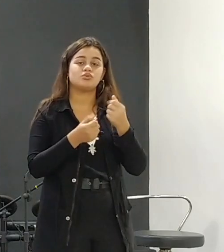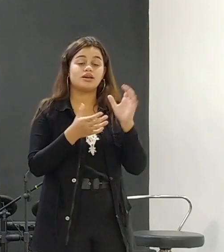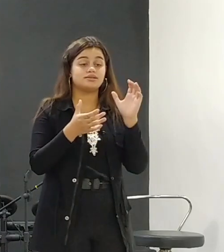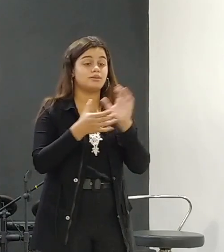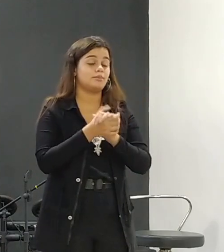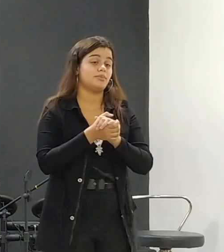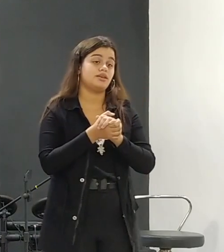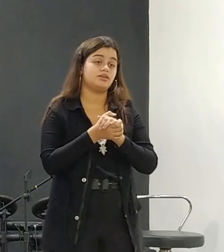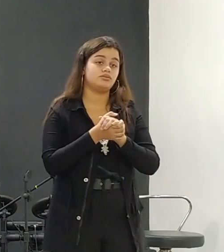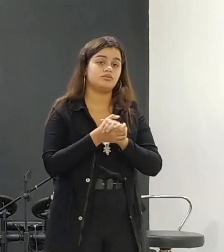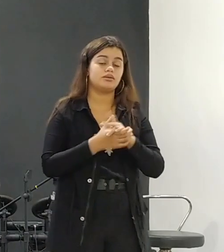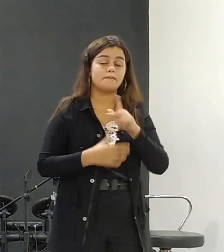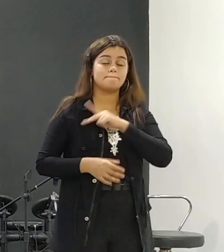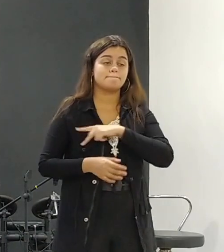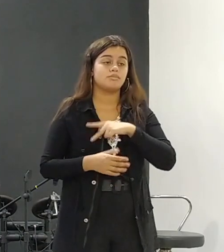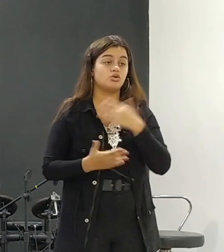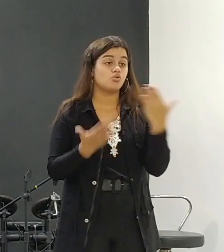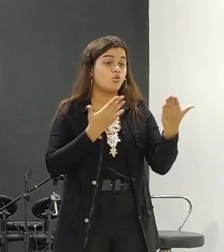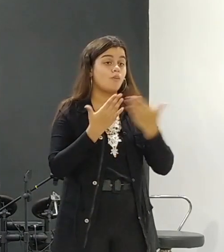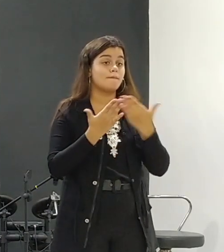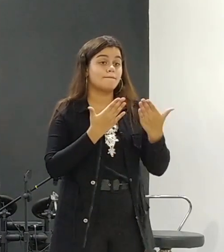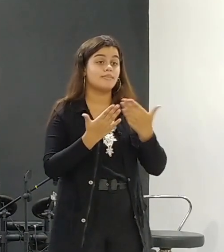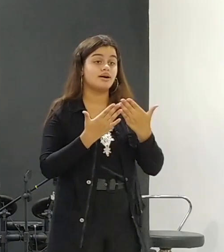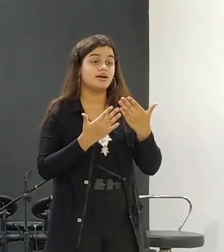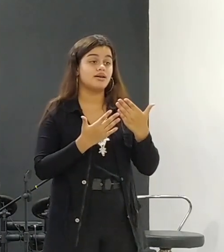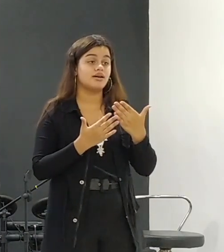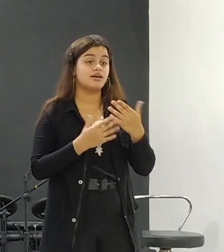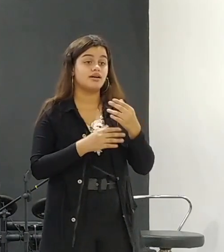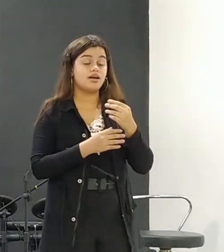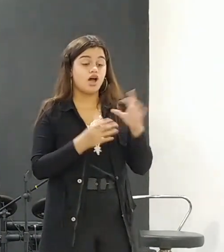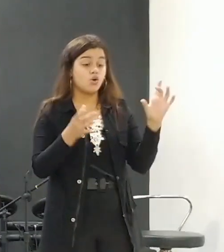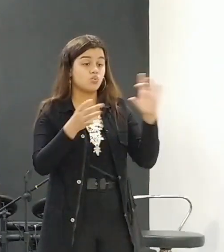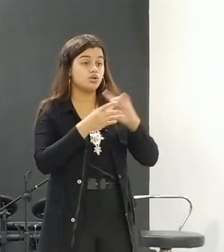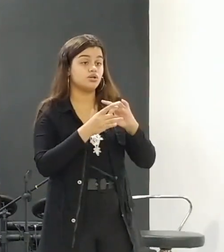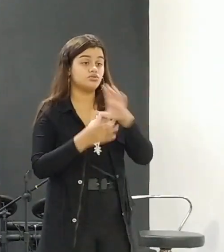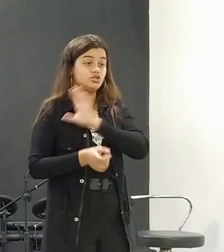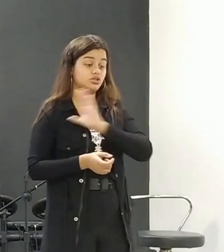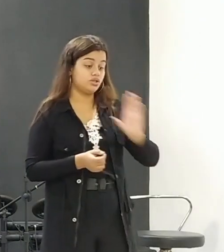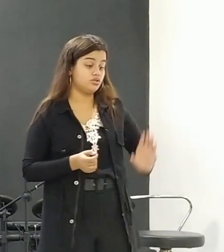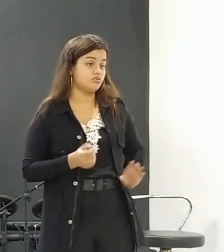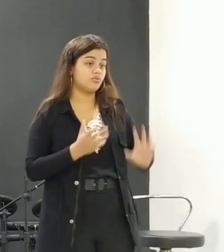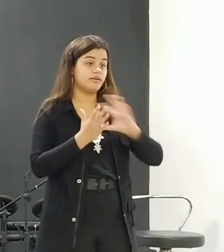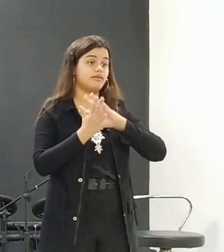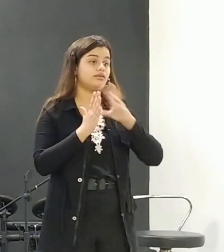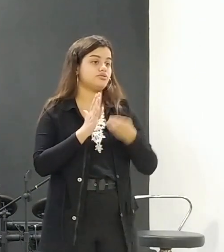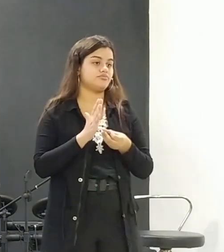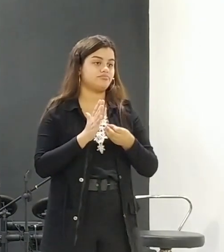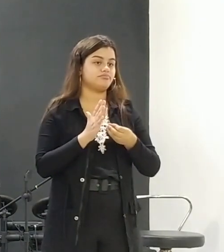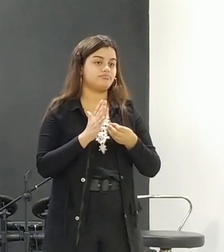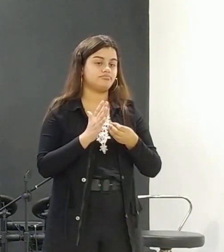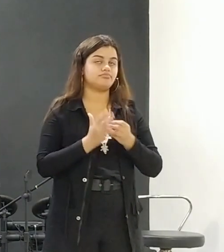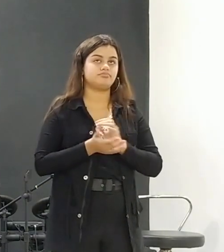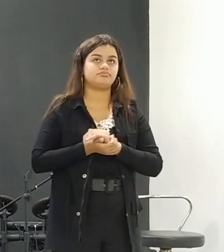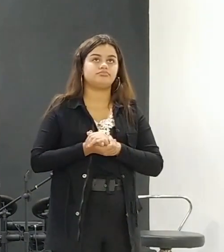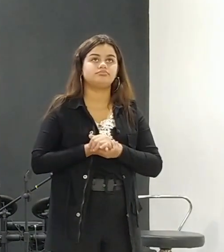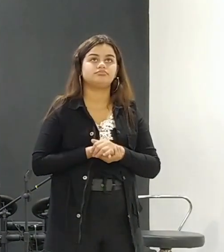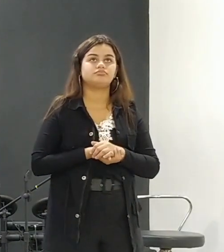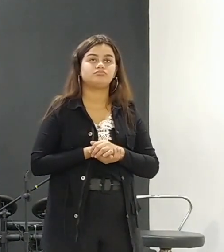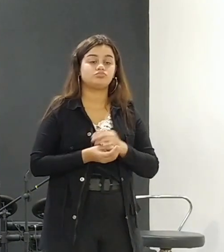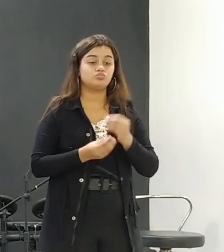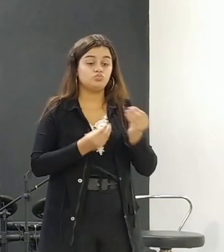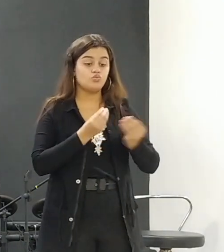mulher, que Paulo compara isso à união de Cristo com a igreja. É um reflexo, né, de como Cristo